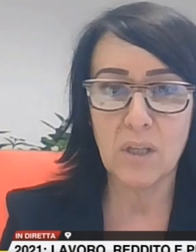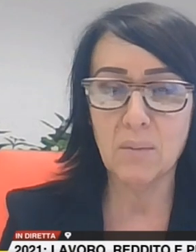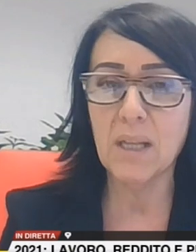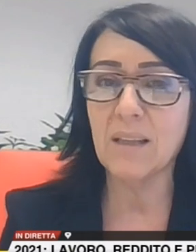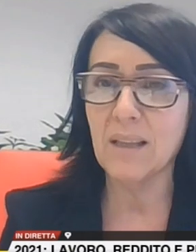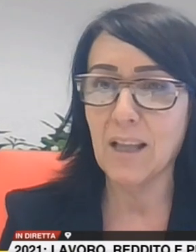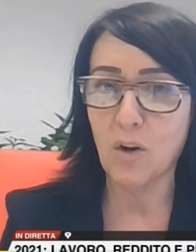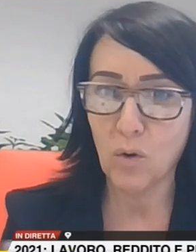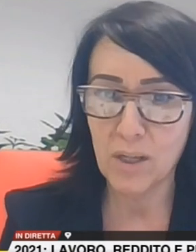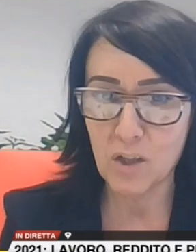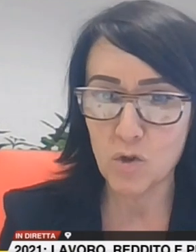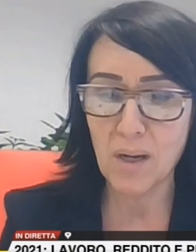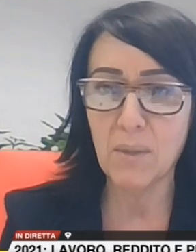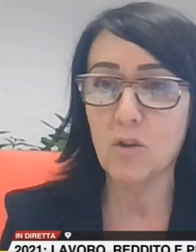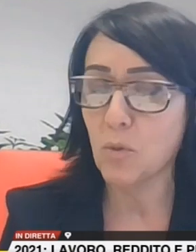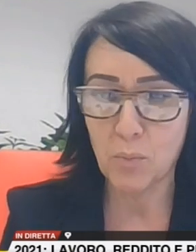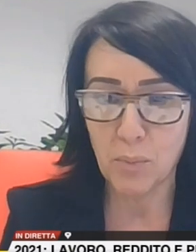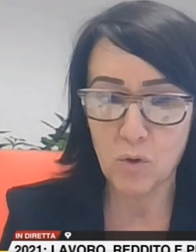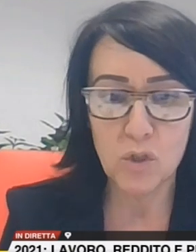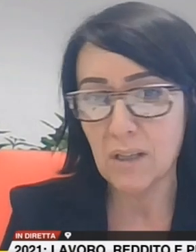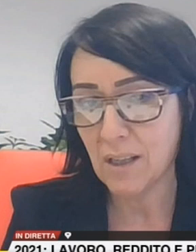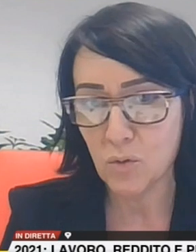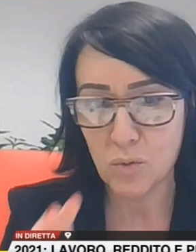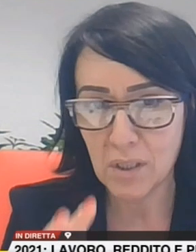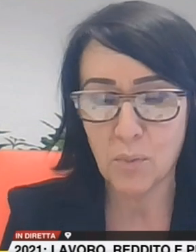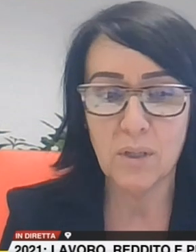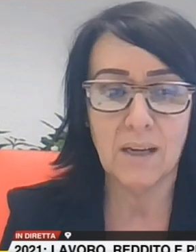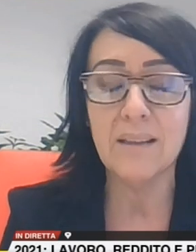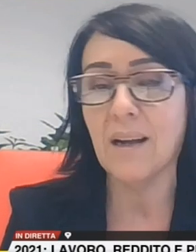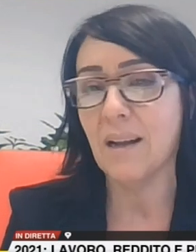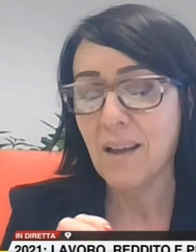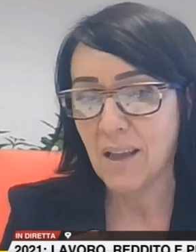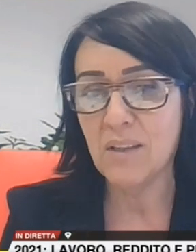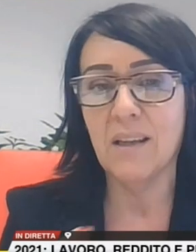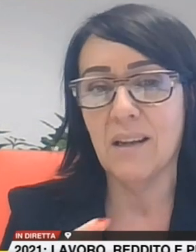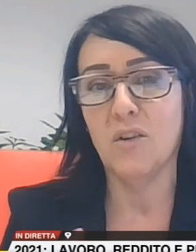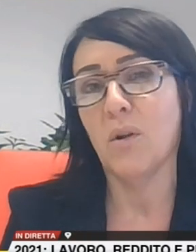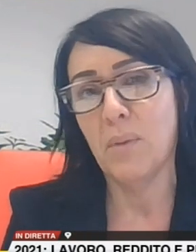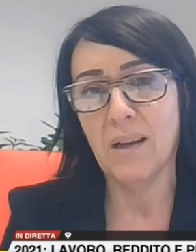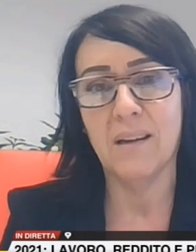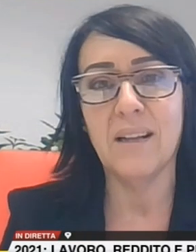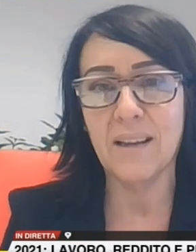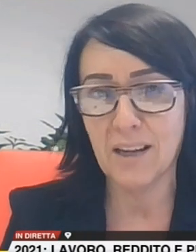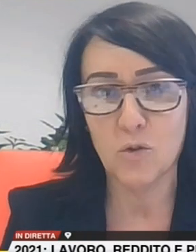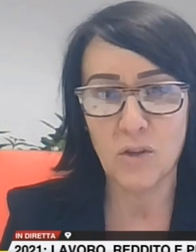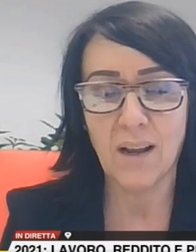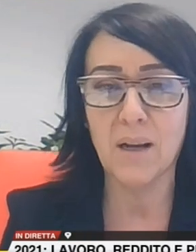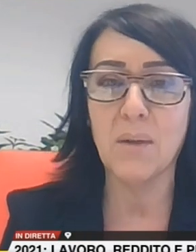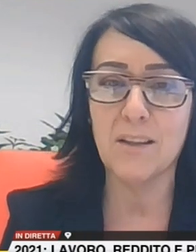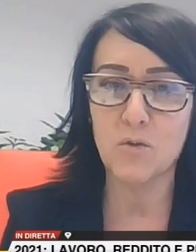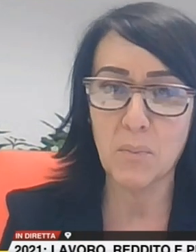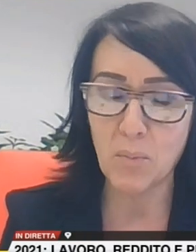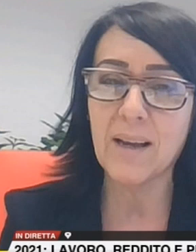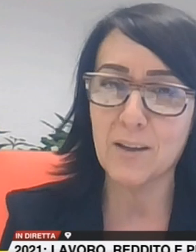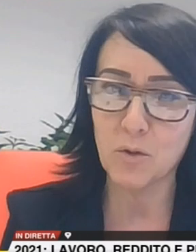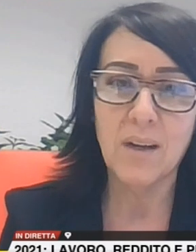sempre costantemente a tenerlo in aggiornamento, proprio per consentire a tutti di poter entrare e vedere, non appena il decreto sarà